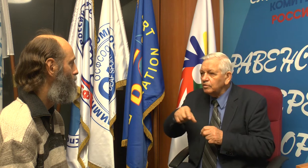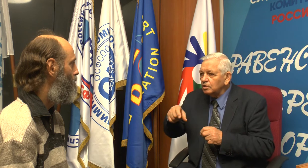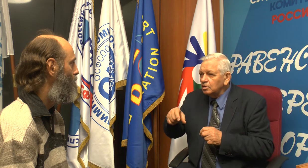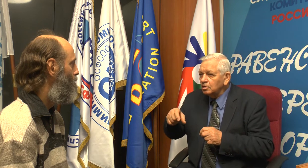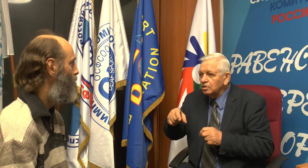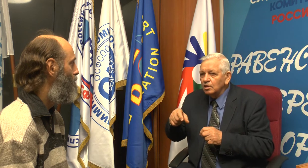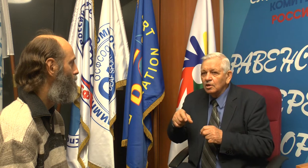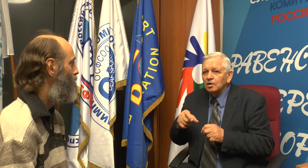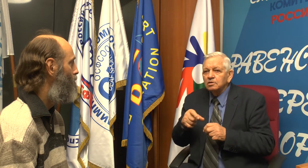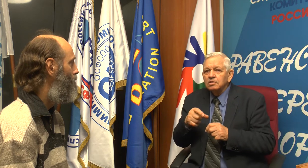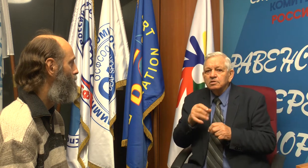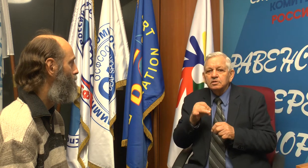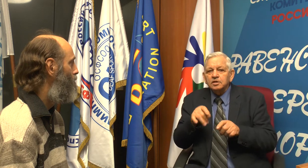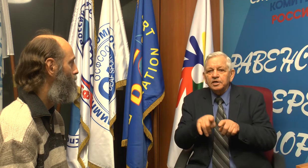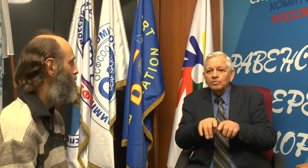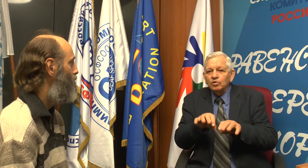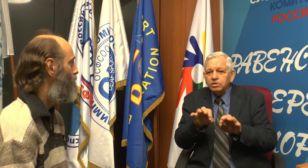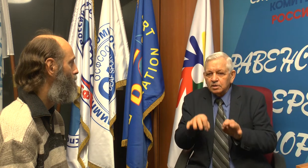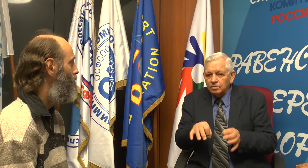человека. И таким образом